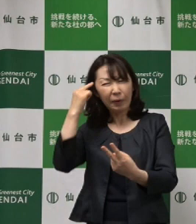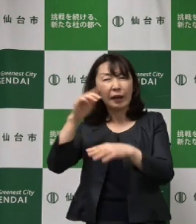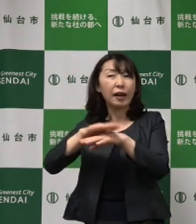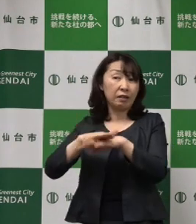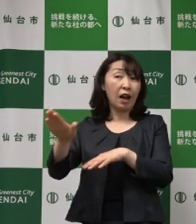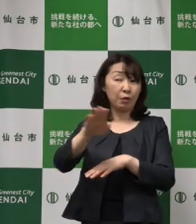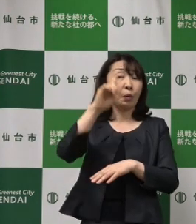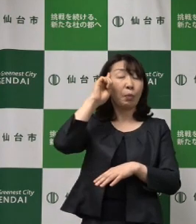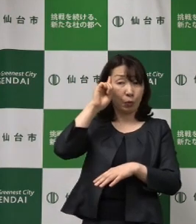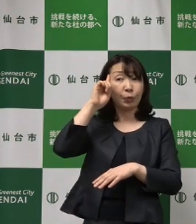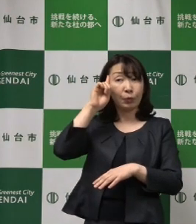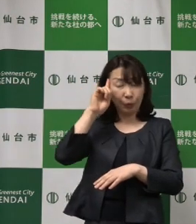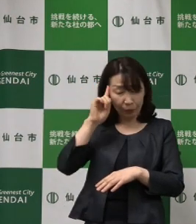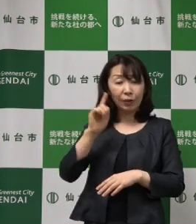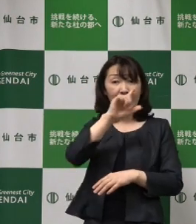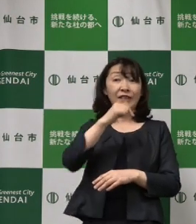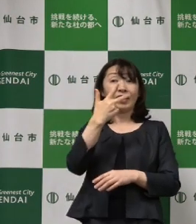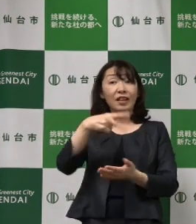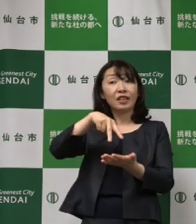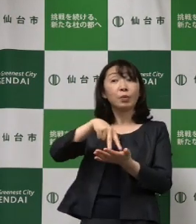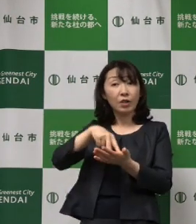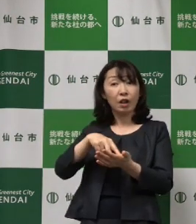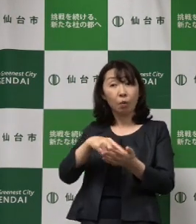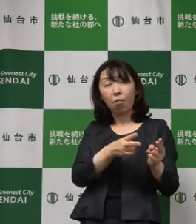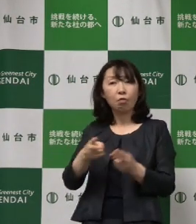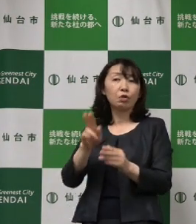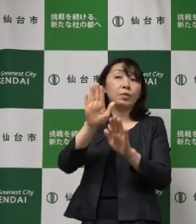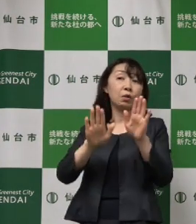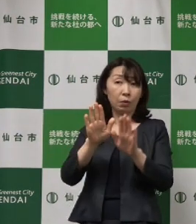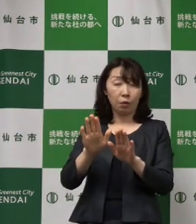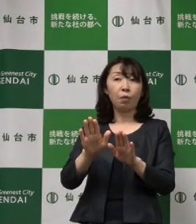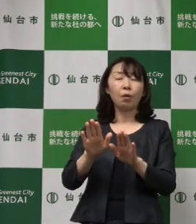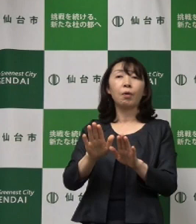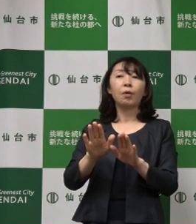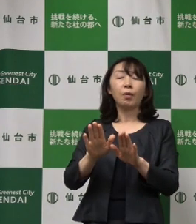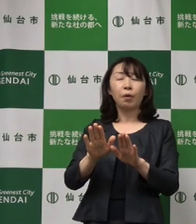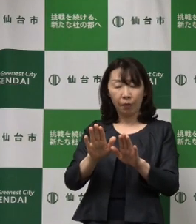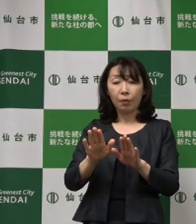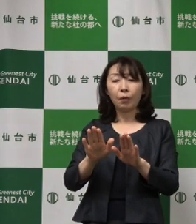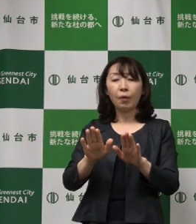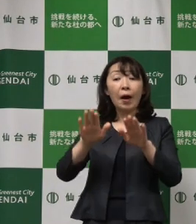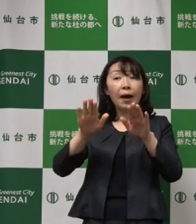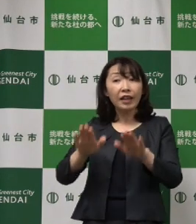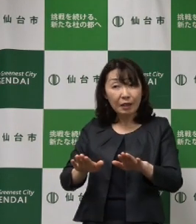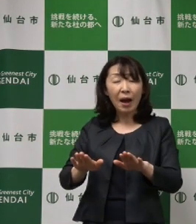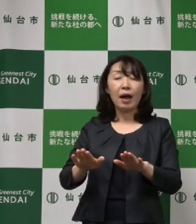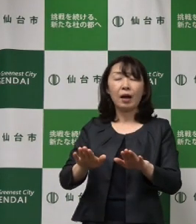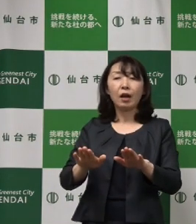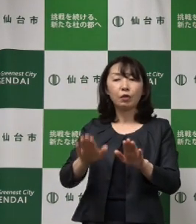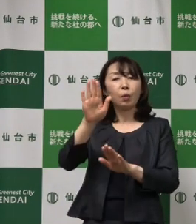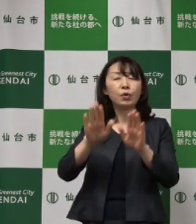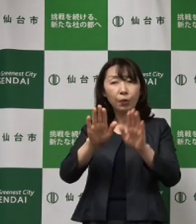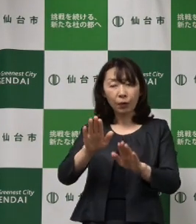状況っていうんでしょうか、準備状況も含めて、あるいは今現状どうなってるかっていうのをご説明いただいた上